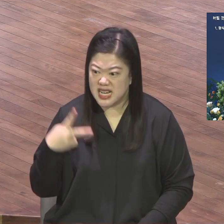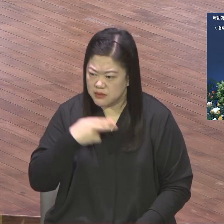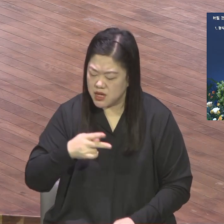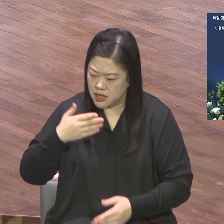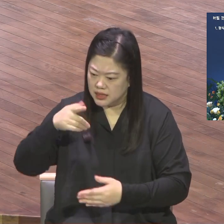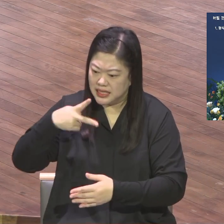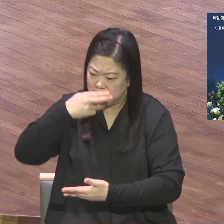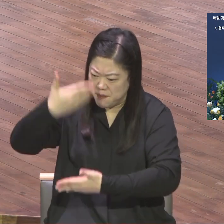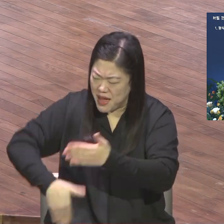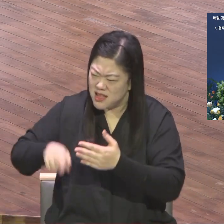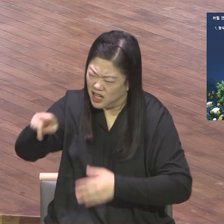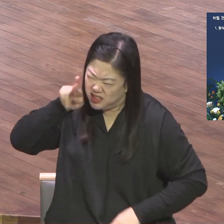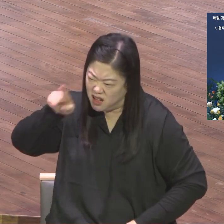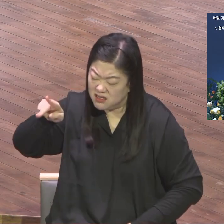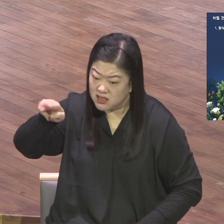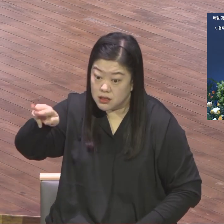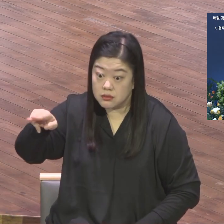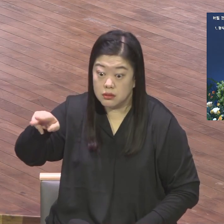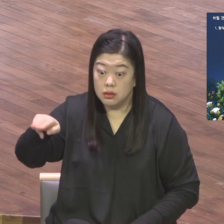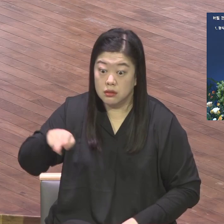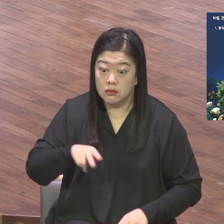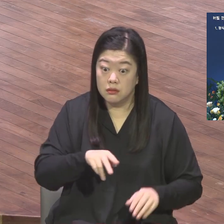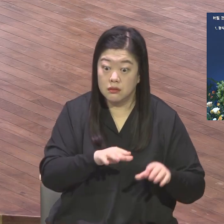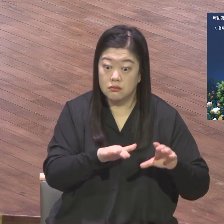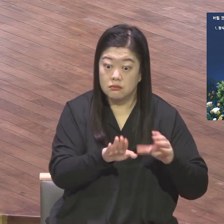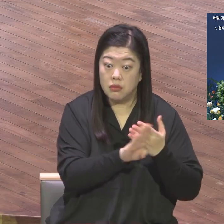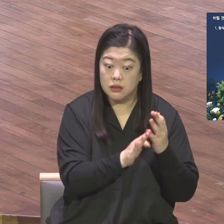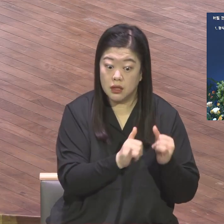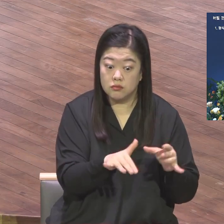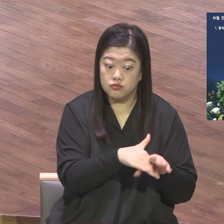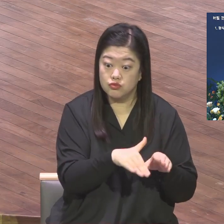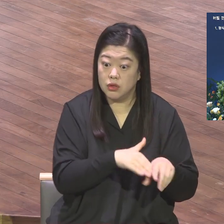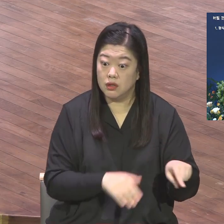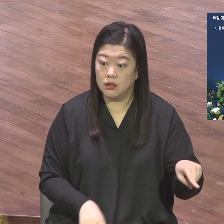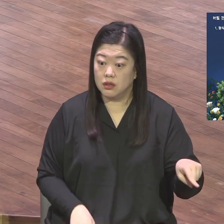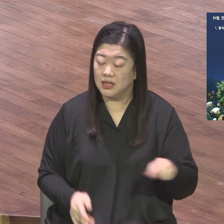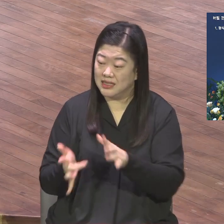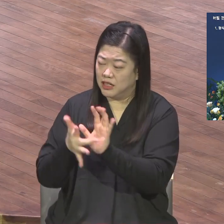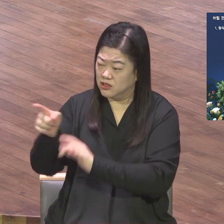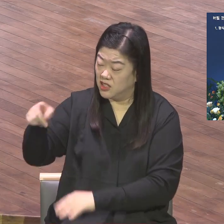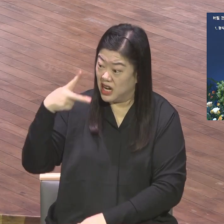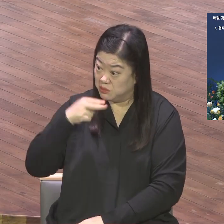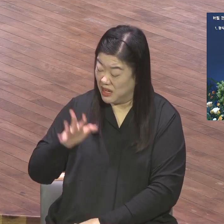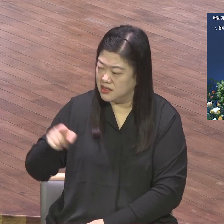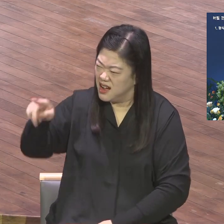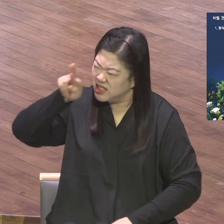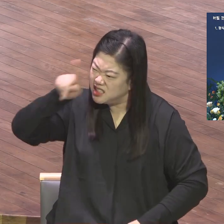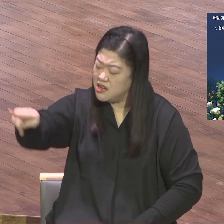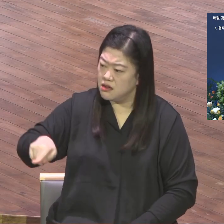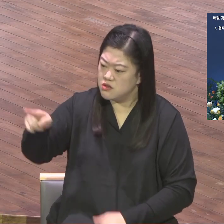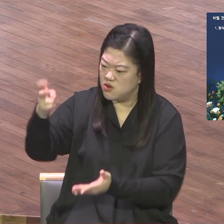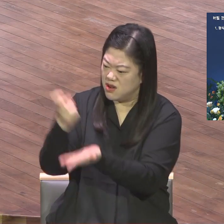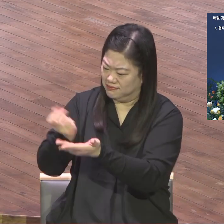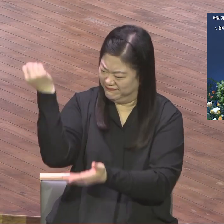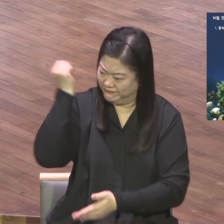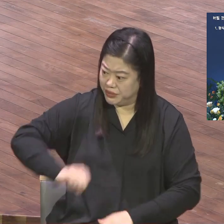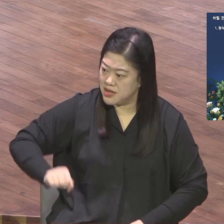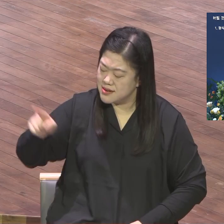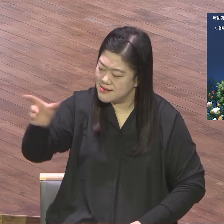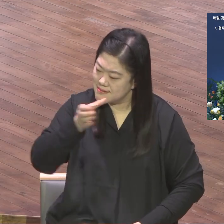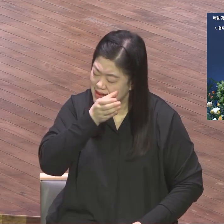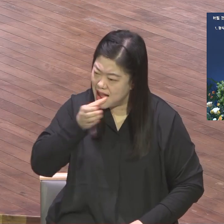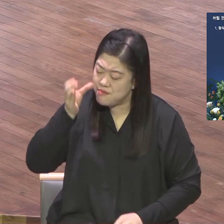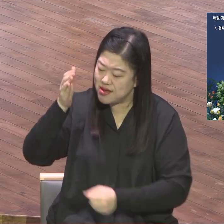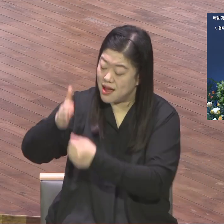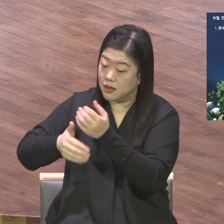말합니까? 틀렸다는 것입니다. 예수님 보고 당신 틀렸다, 당신 퍼벅였다, 감히